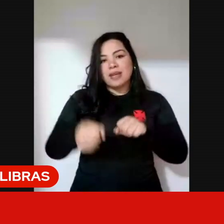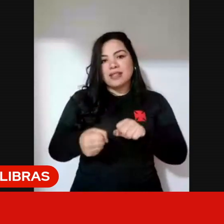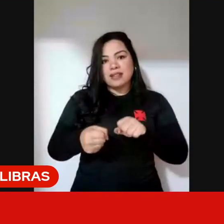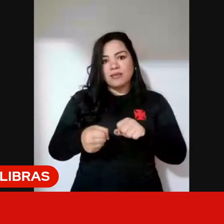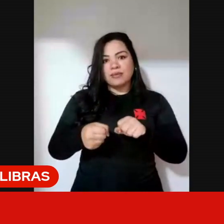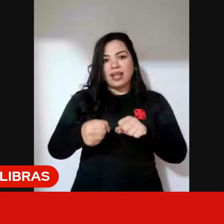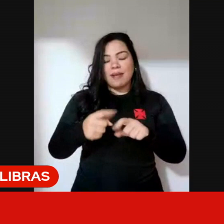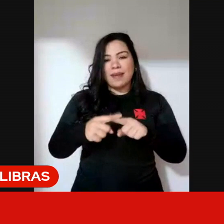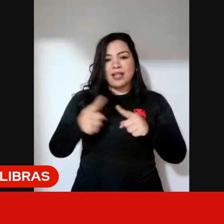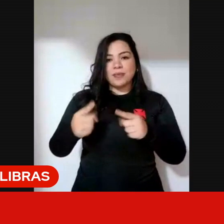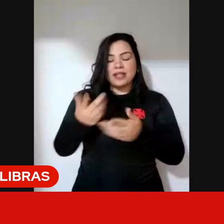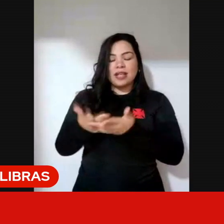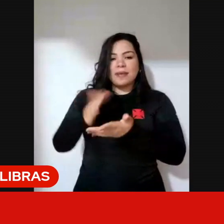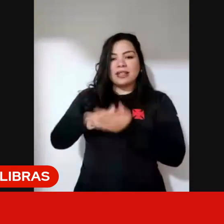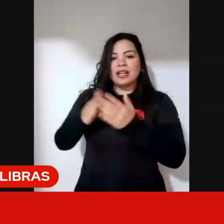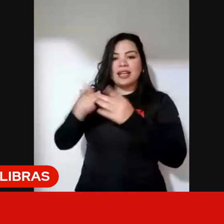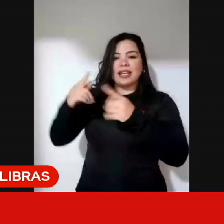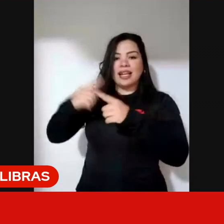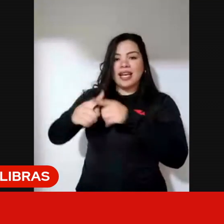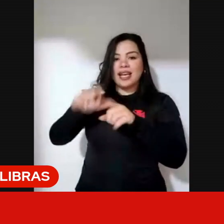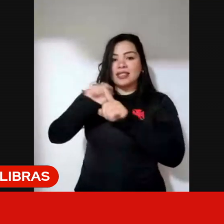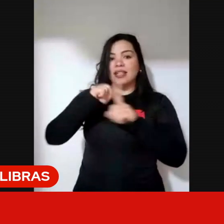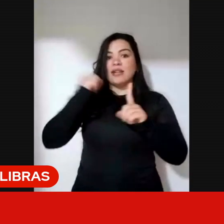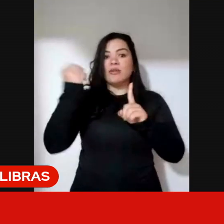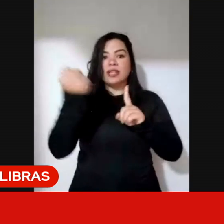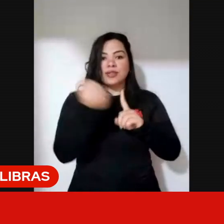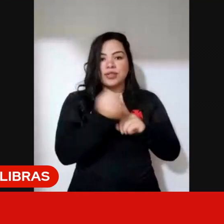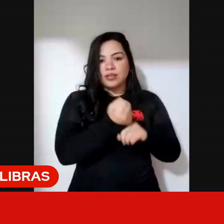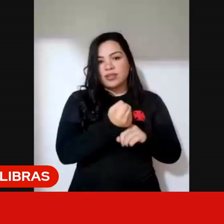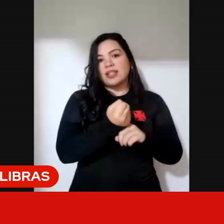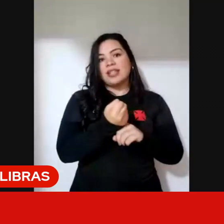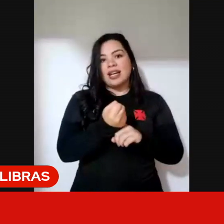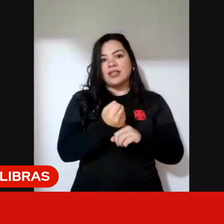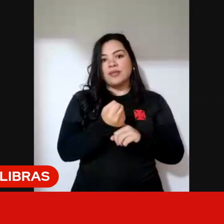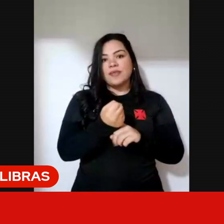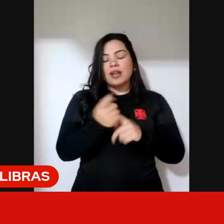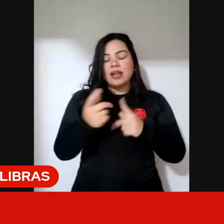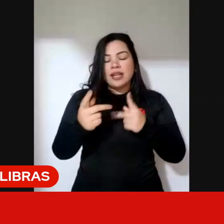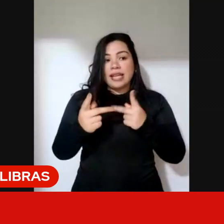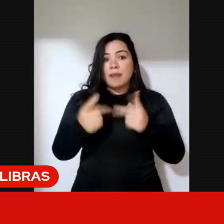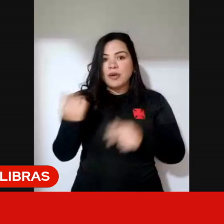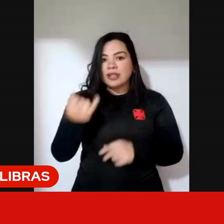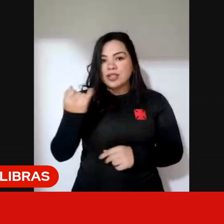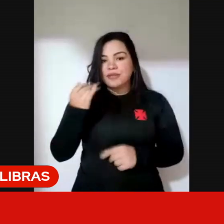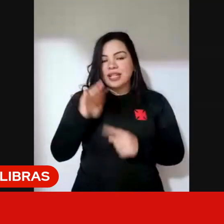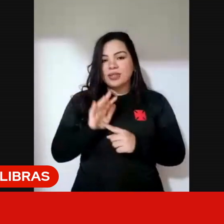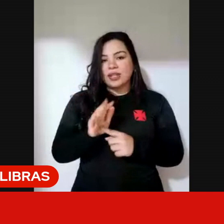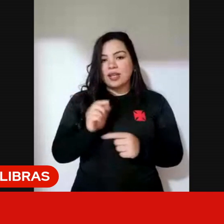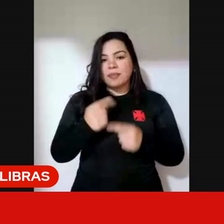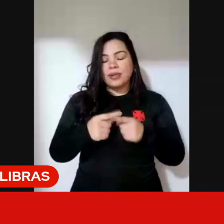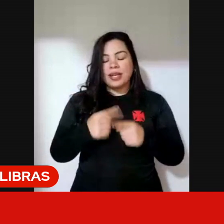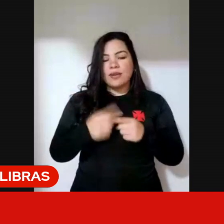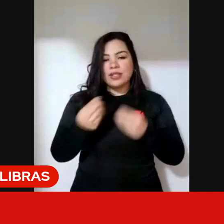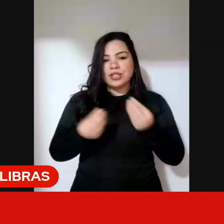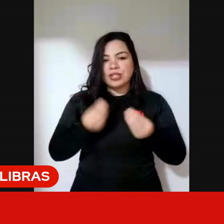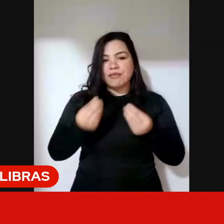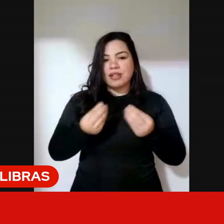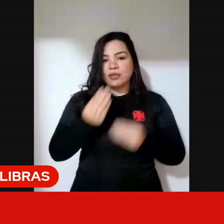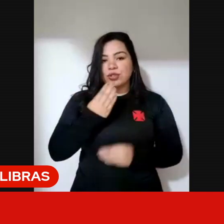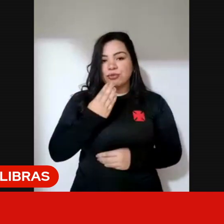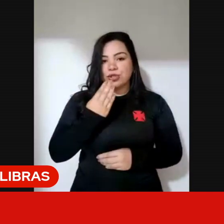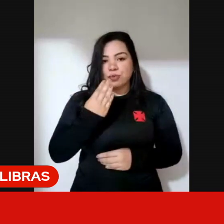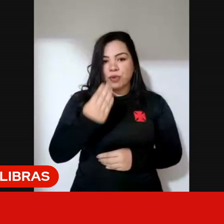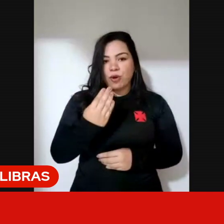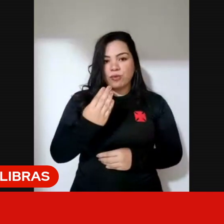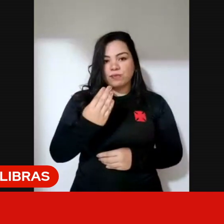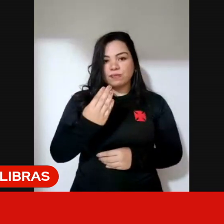minha formação é mais para interpretar na igreja e contextos da sociedade. E é importante falar isso aqui, porque quando a gente está